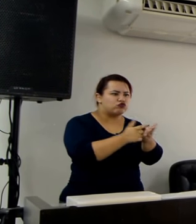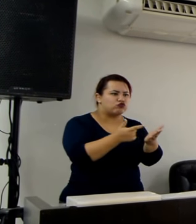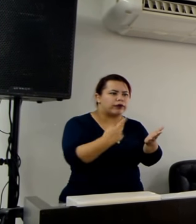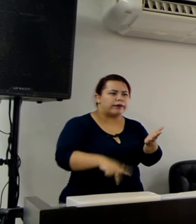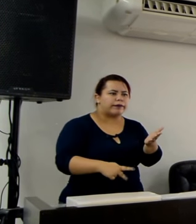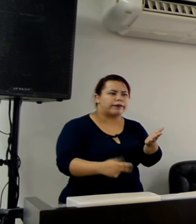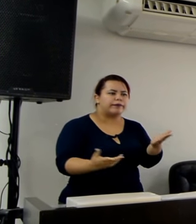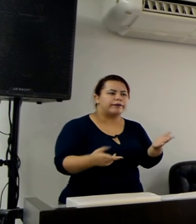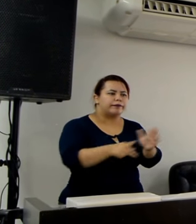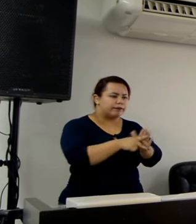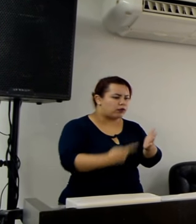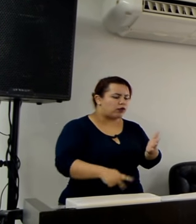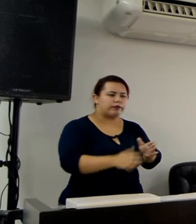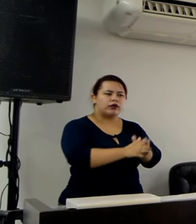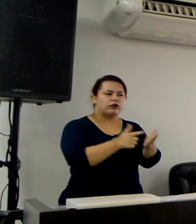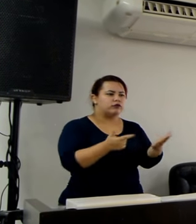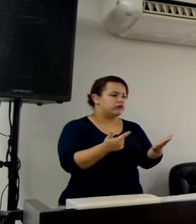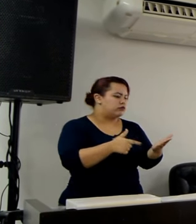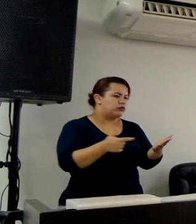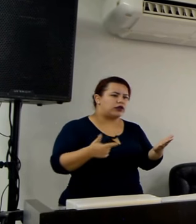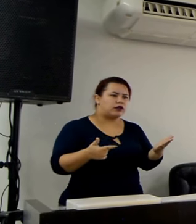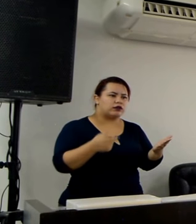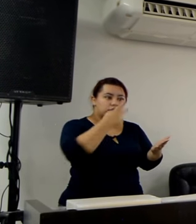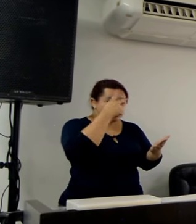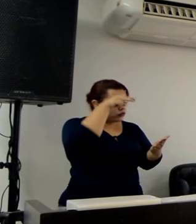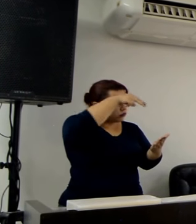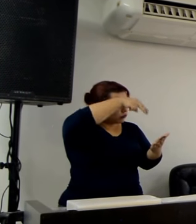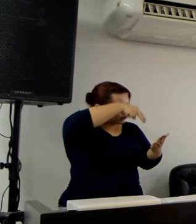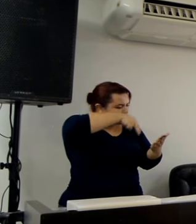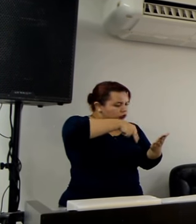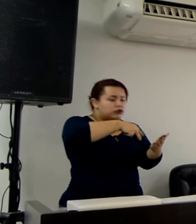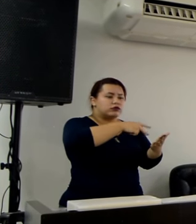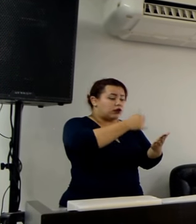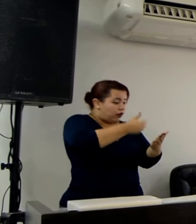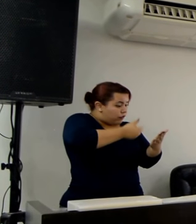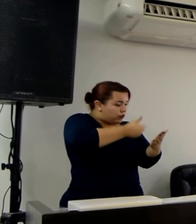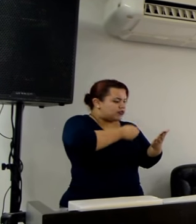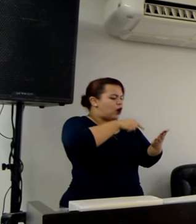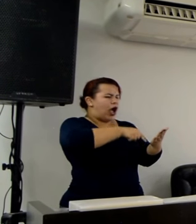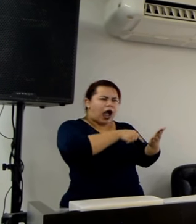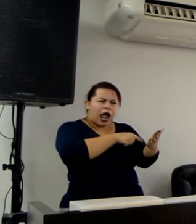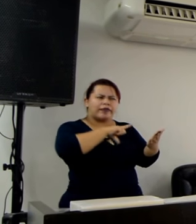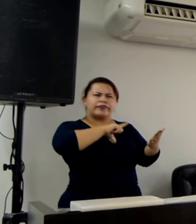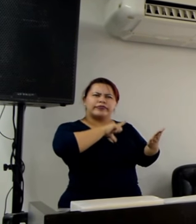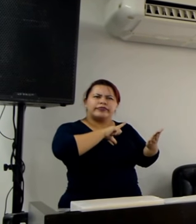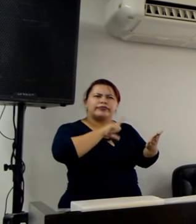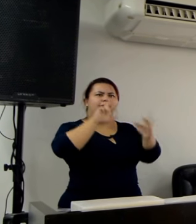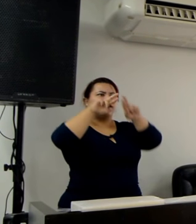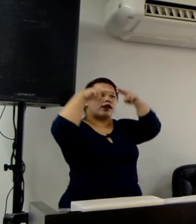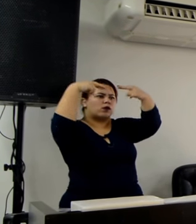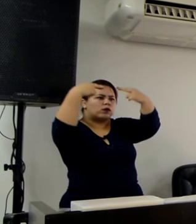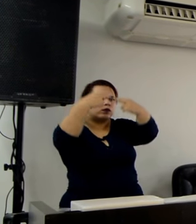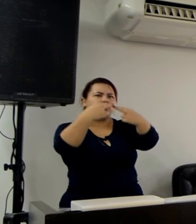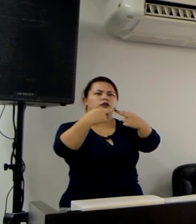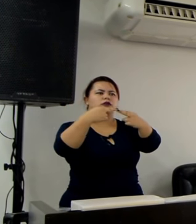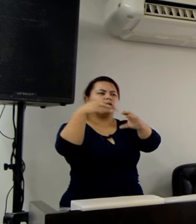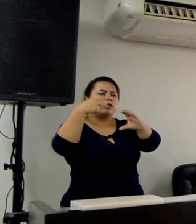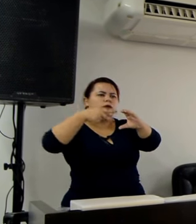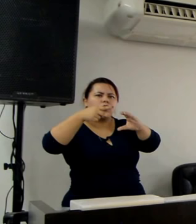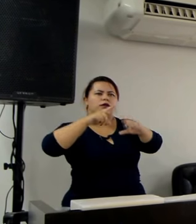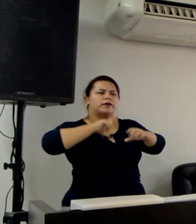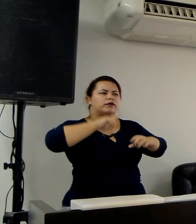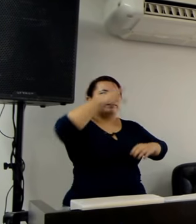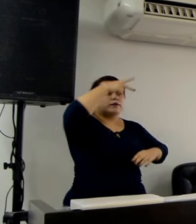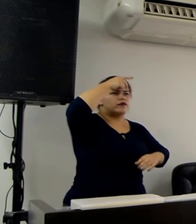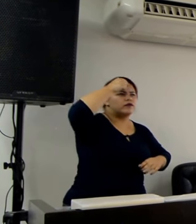município, e o diário oficial ele tem esse intuito de passar todas as informações que tanto o executivo, assim como o legislativo